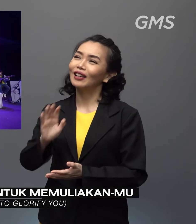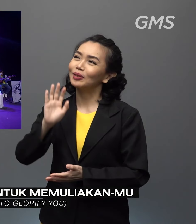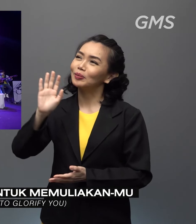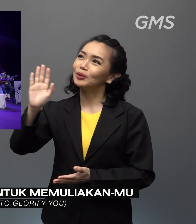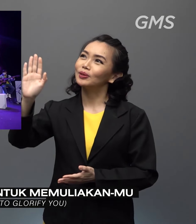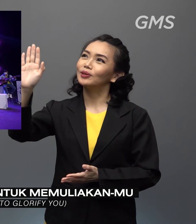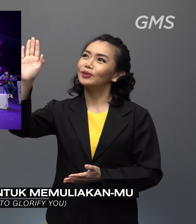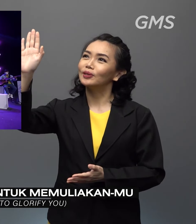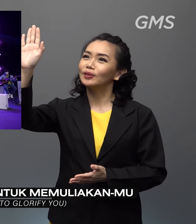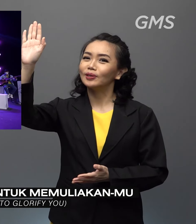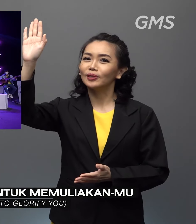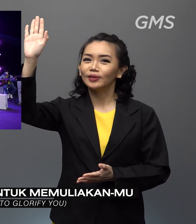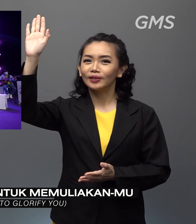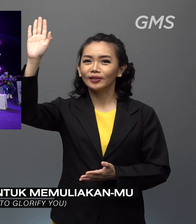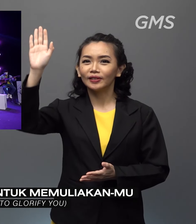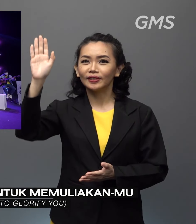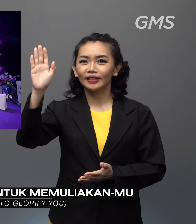memuliakan-Mu.